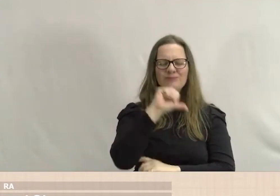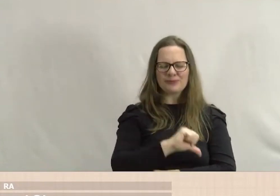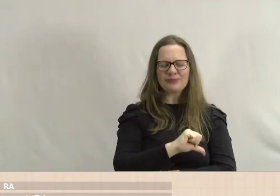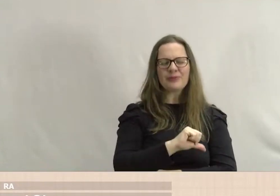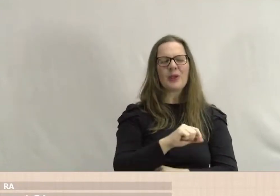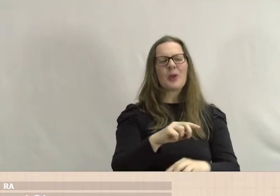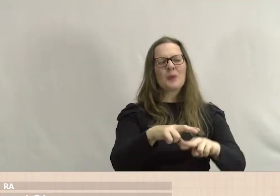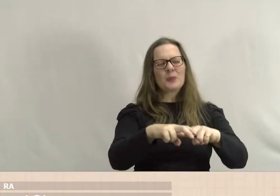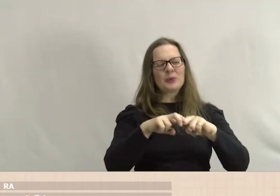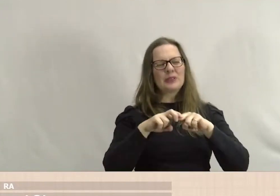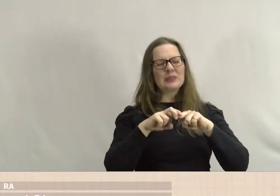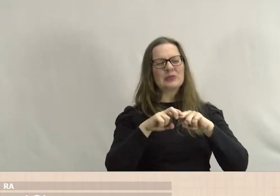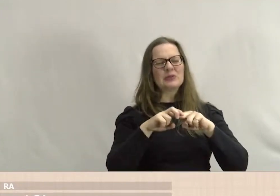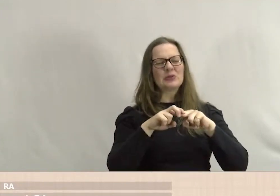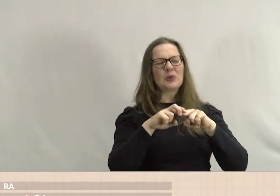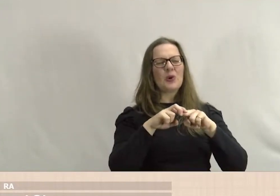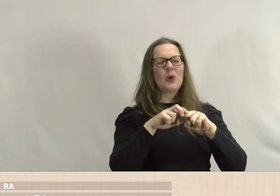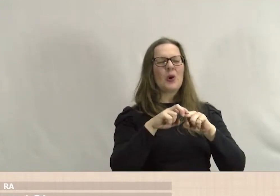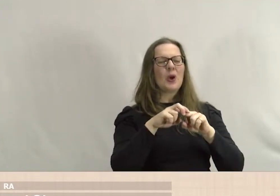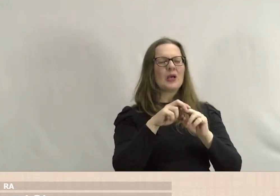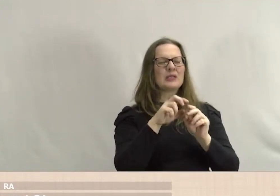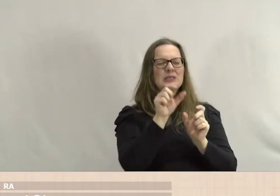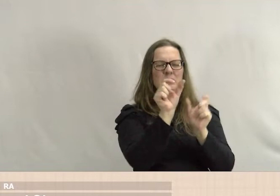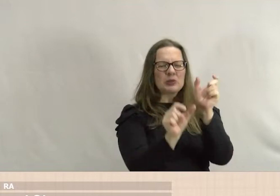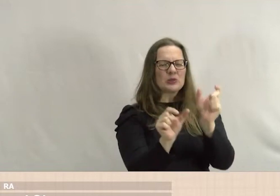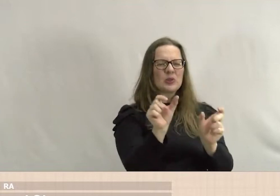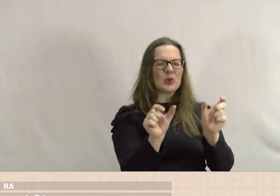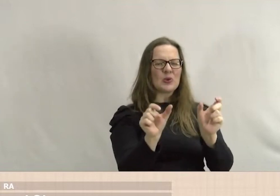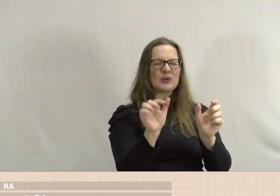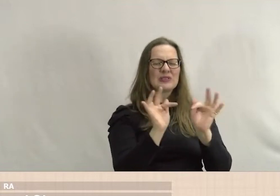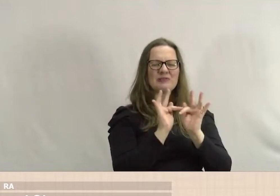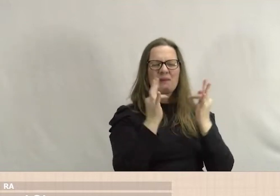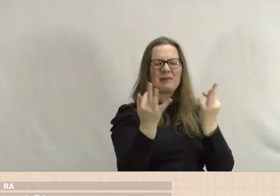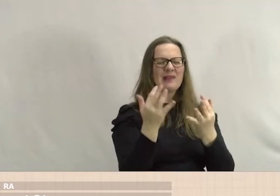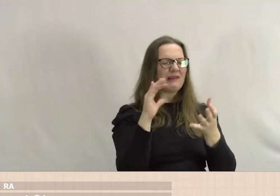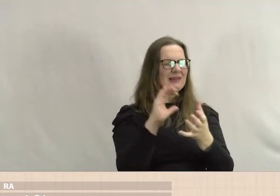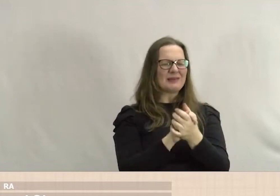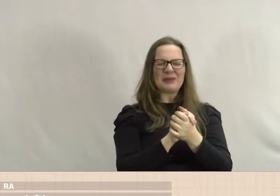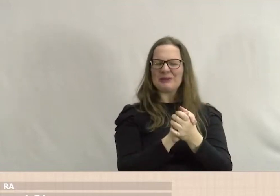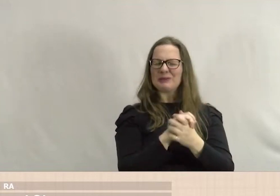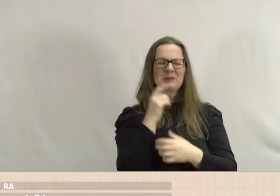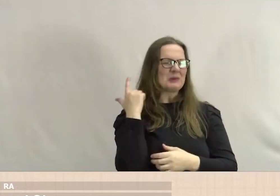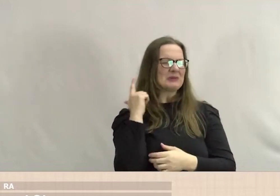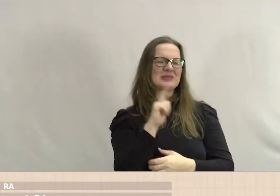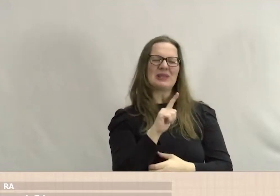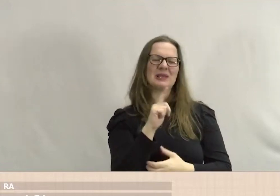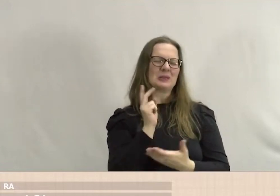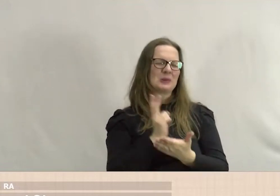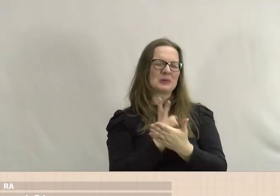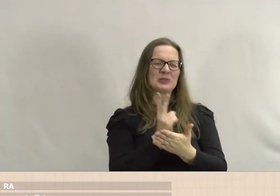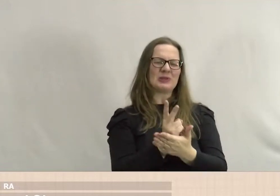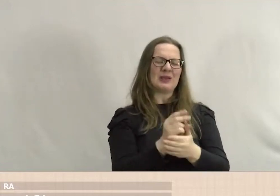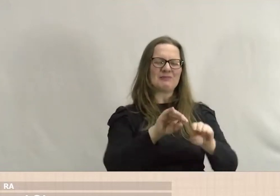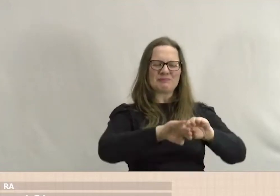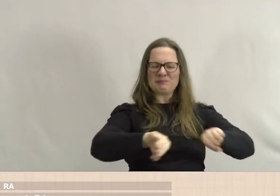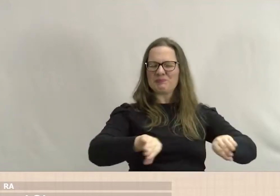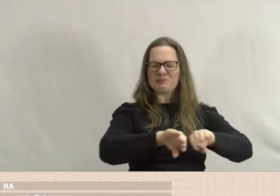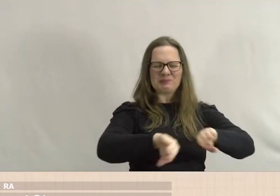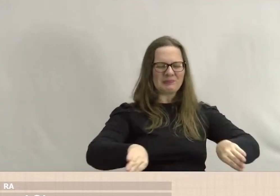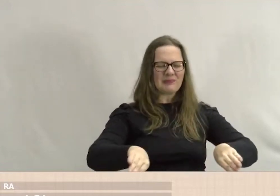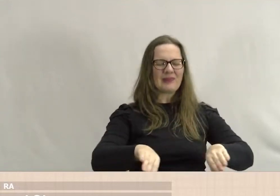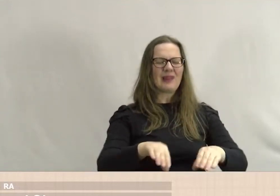tanto problema no casamento, tanto problema no relacionamento, na família, no trabalho, na